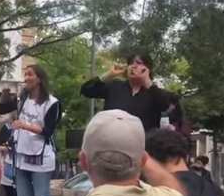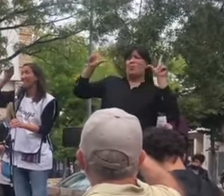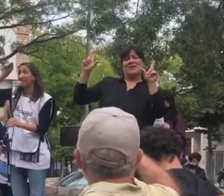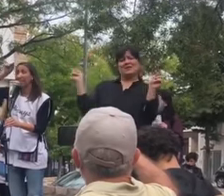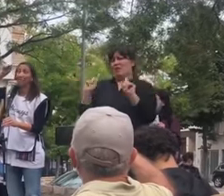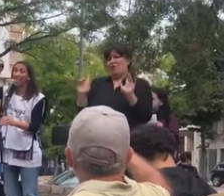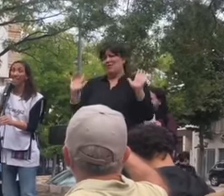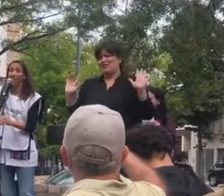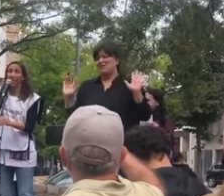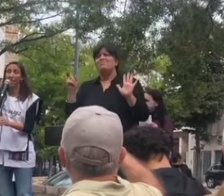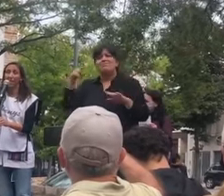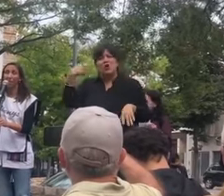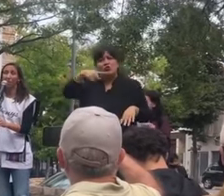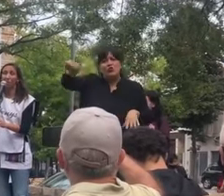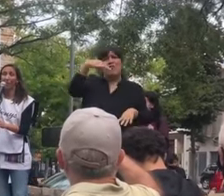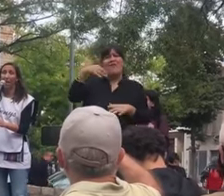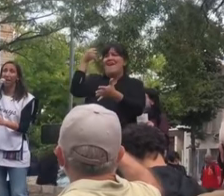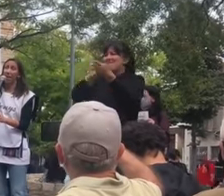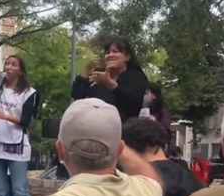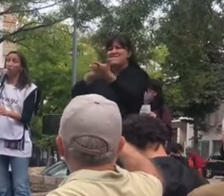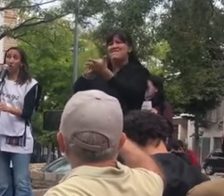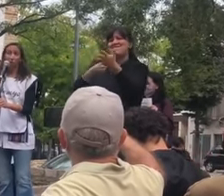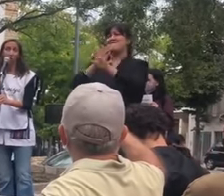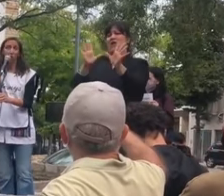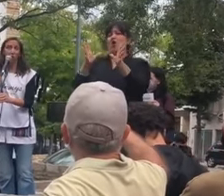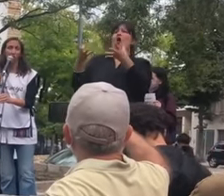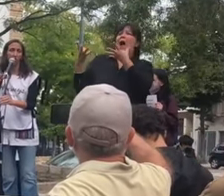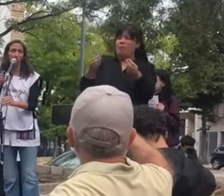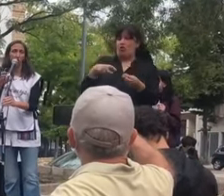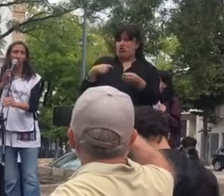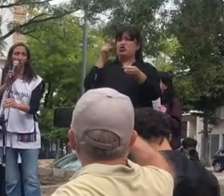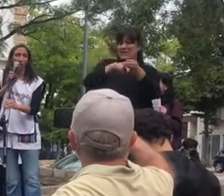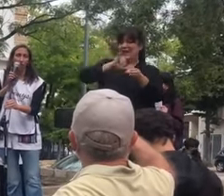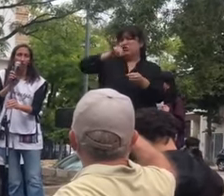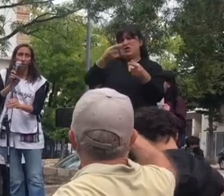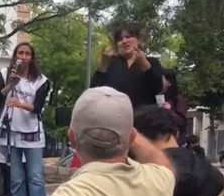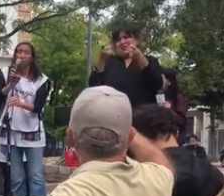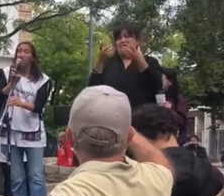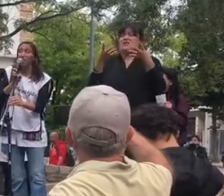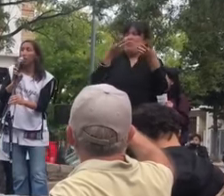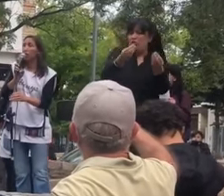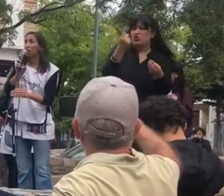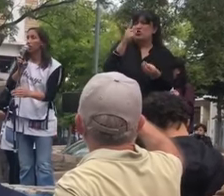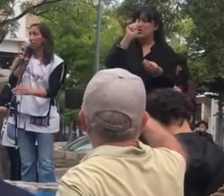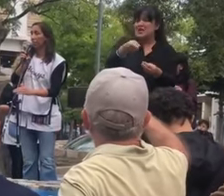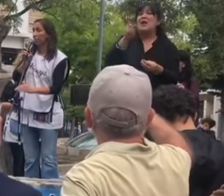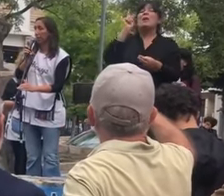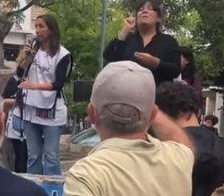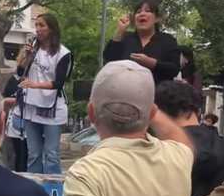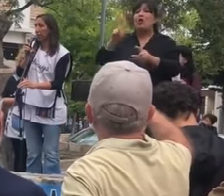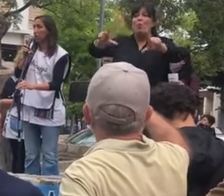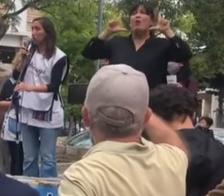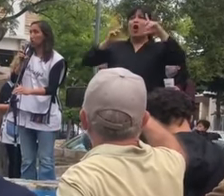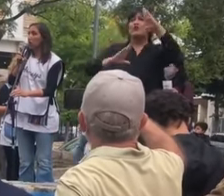que tienen que llevar adelante esta pelea con el apoyo nuestro, sin duda, pero que van a ser los protagonistas